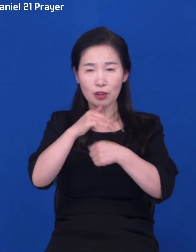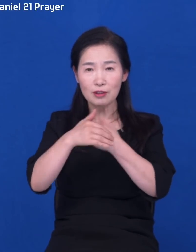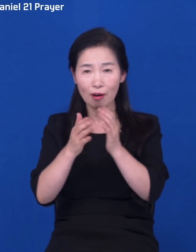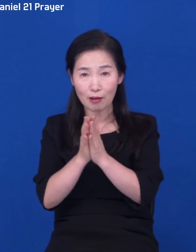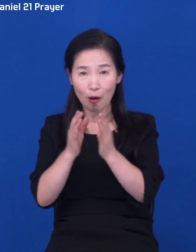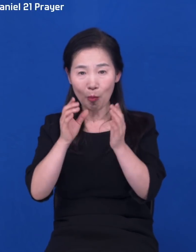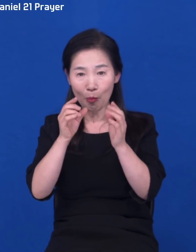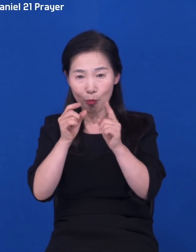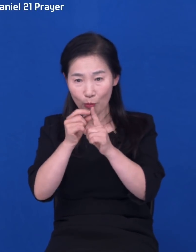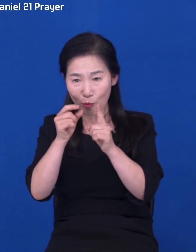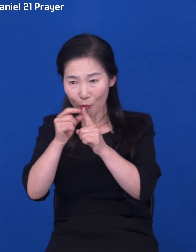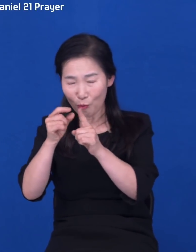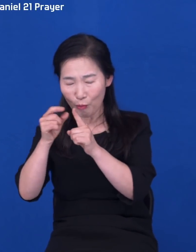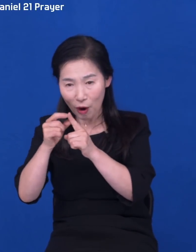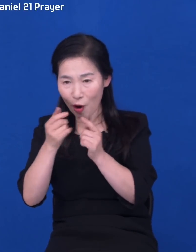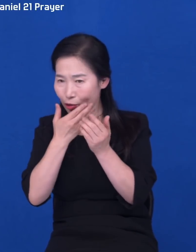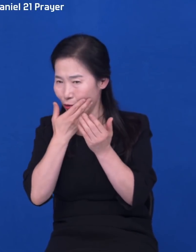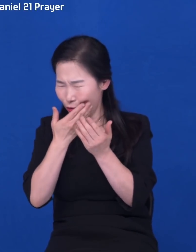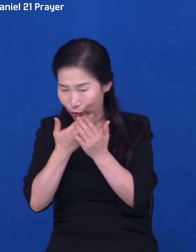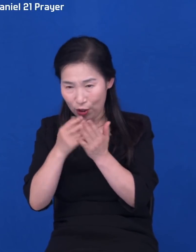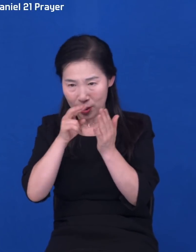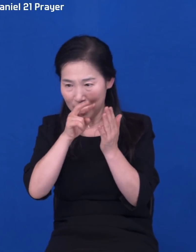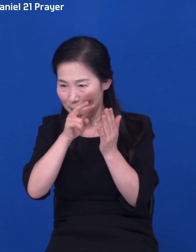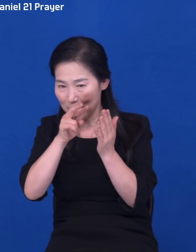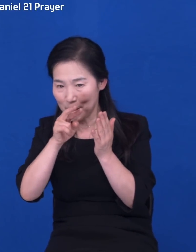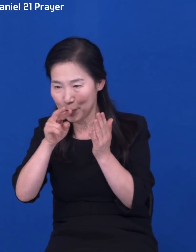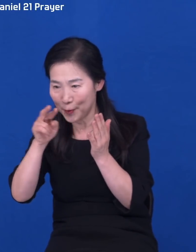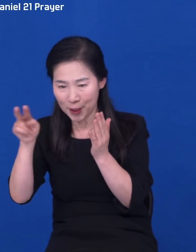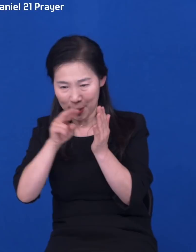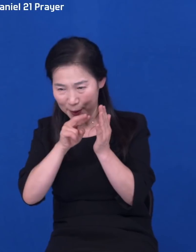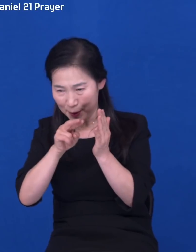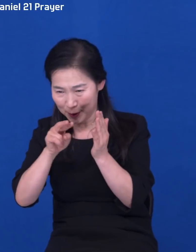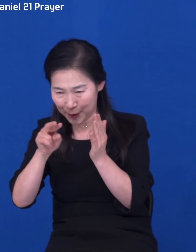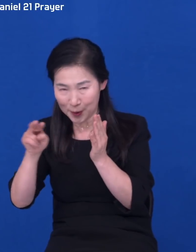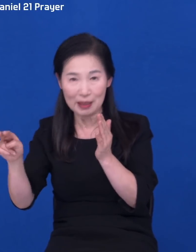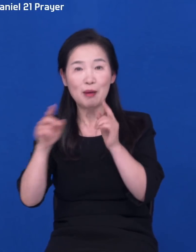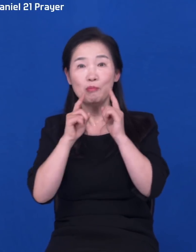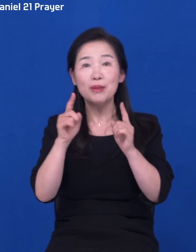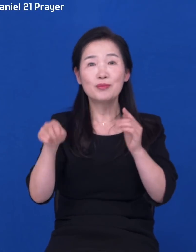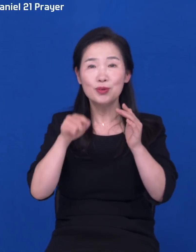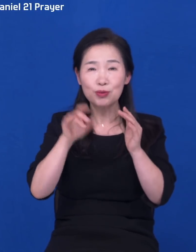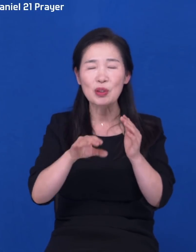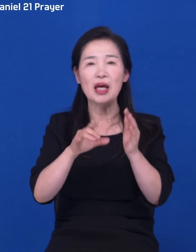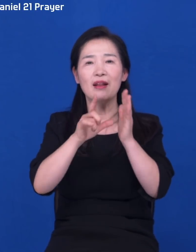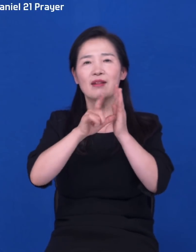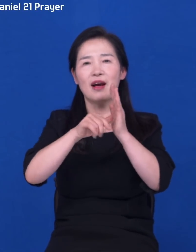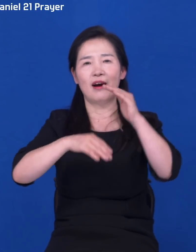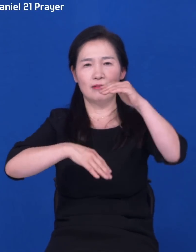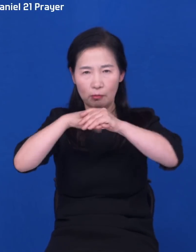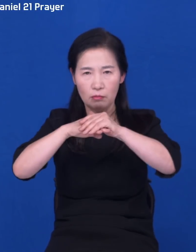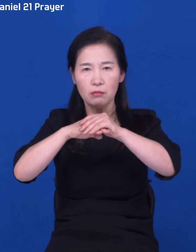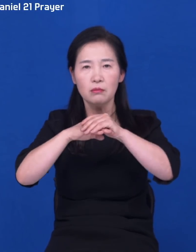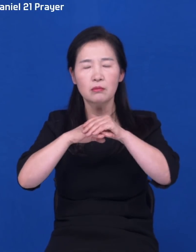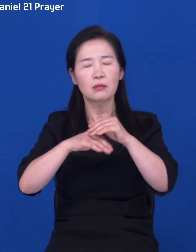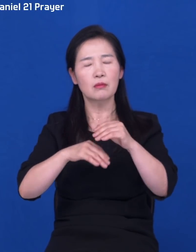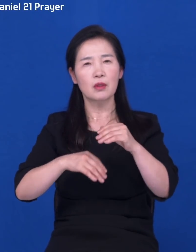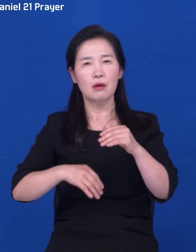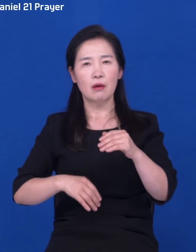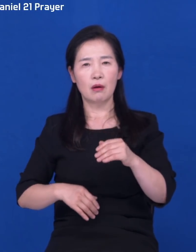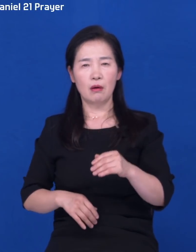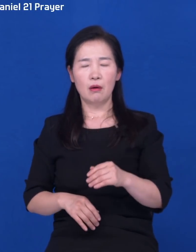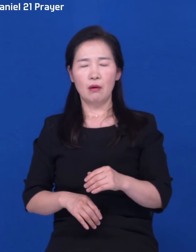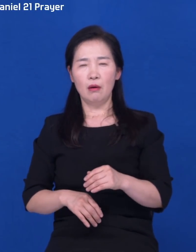느껴졌어요. 거기에서는 때가 갈아서 때가 찼으니 회개하고 복음을 믿어라. 회개란 단어가